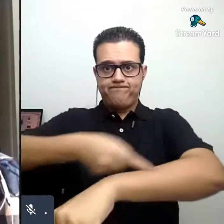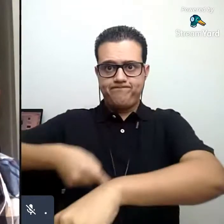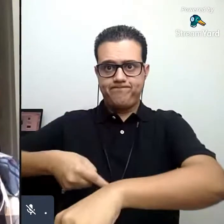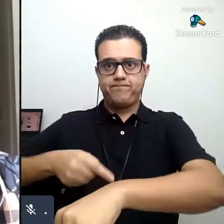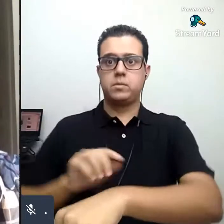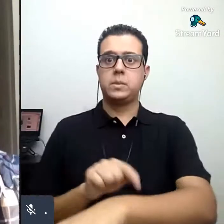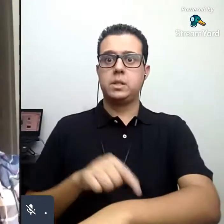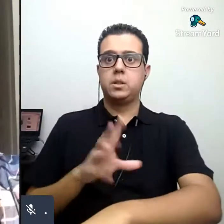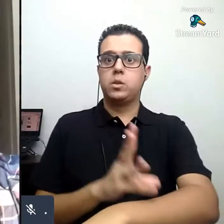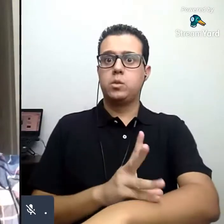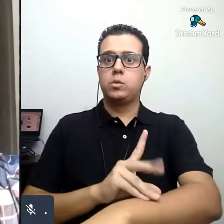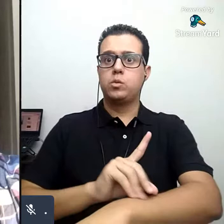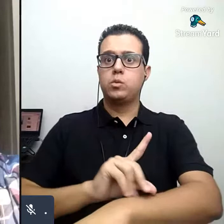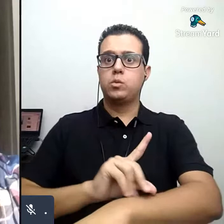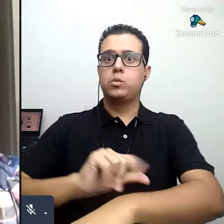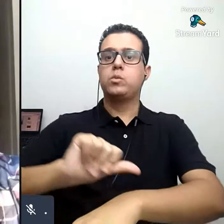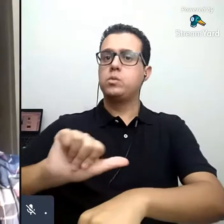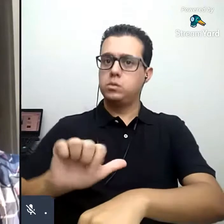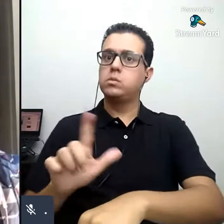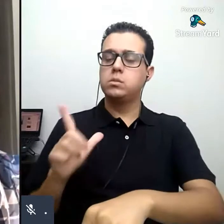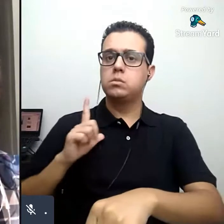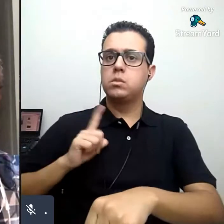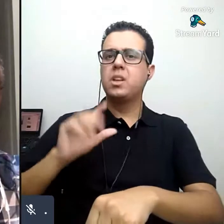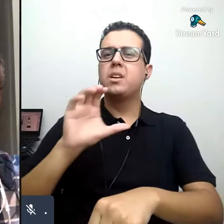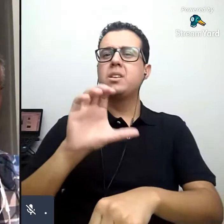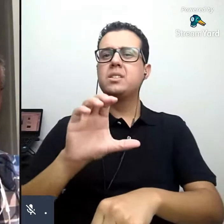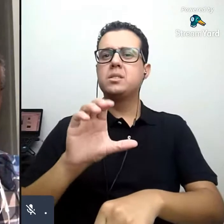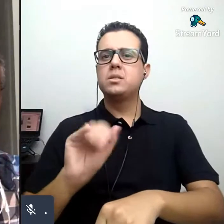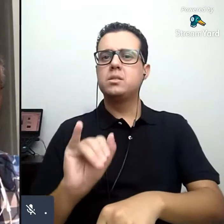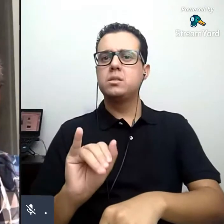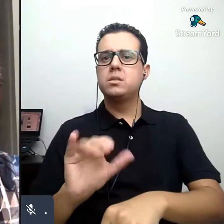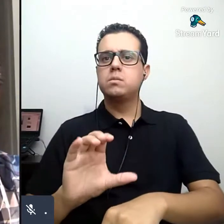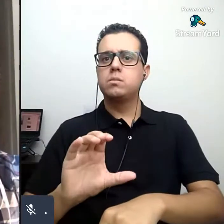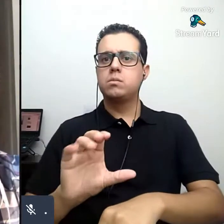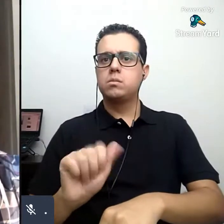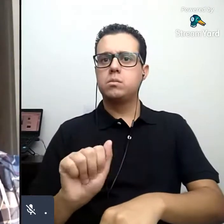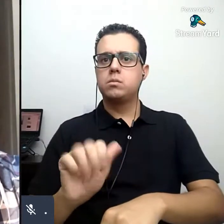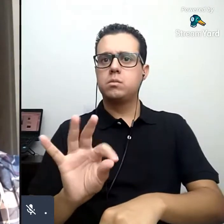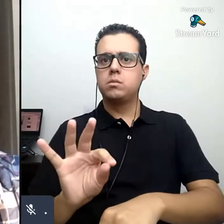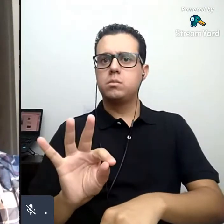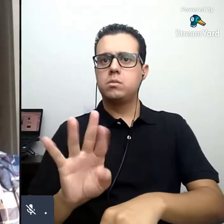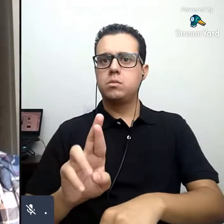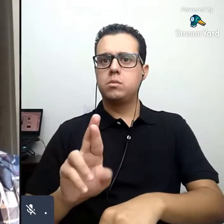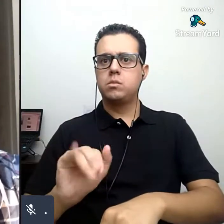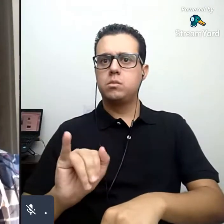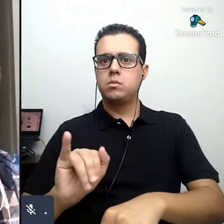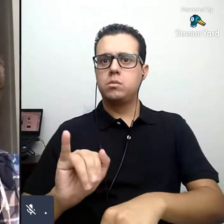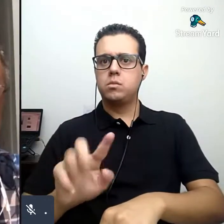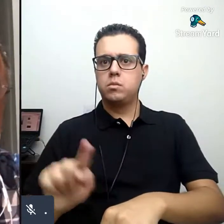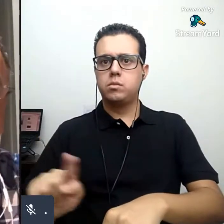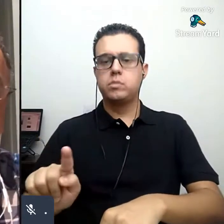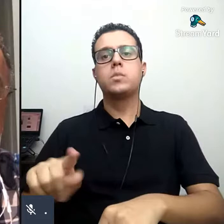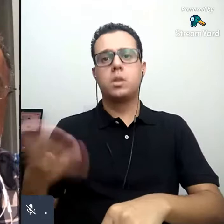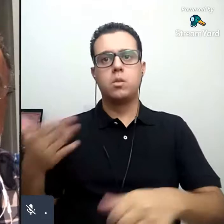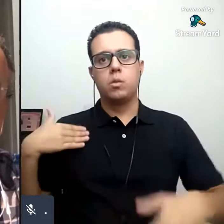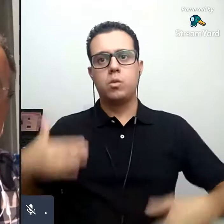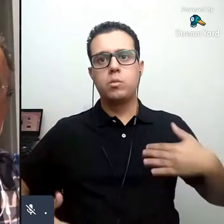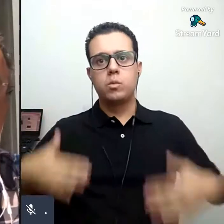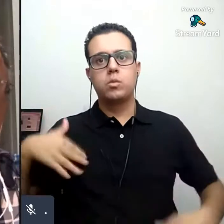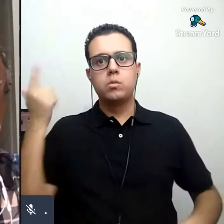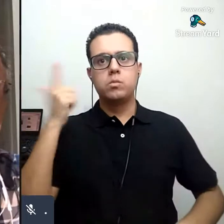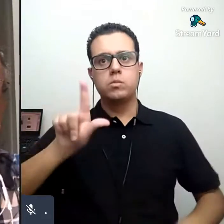uma cura que está acontecendo. O corpo tem esta capacidade. Existe a